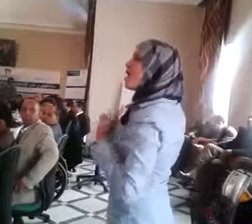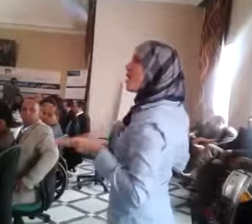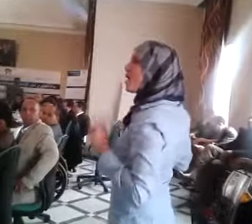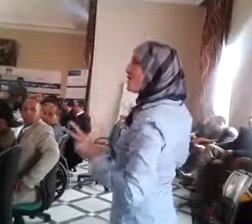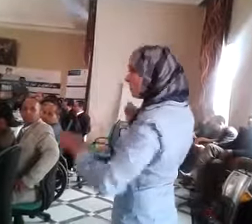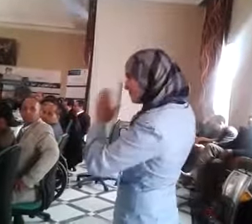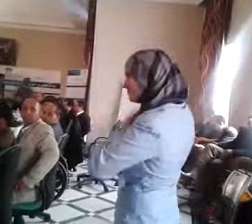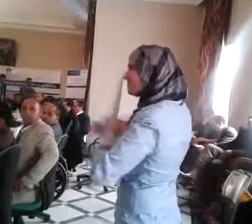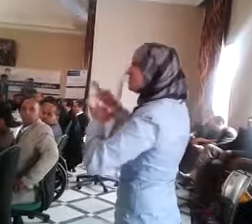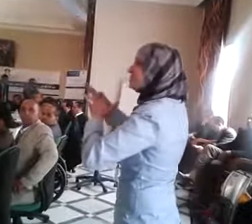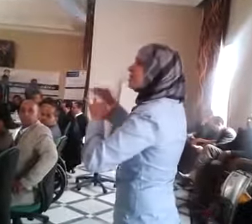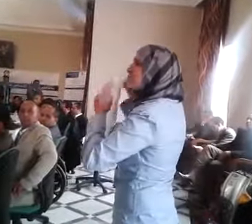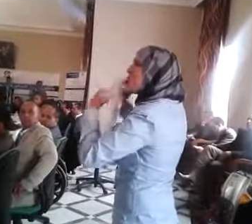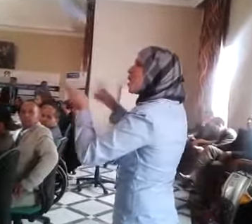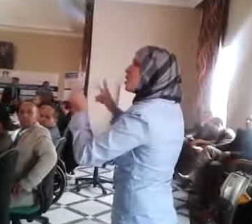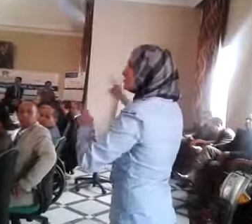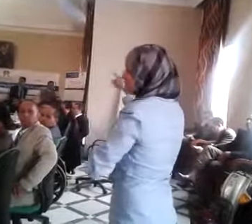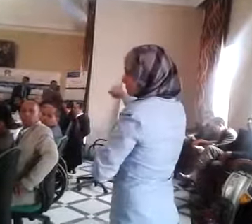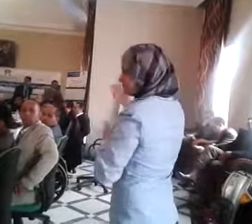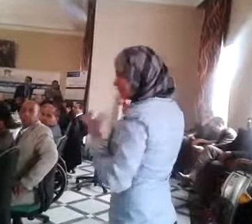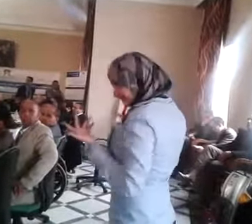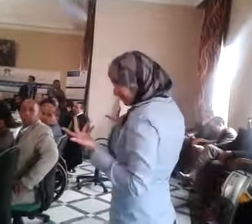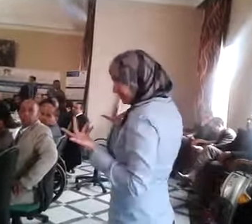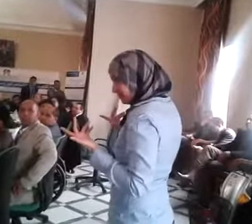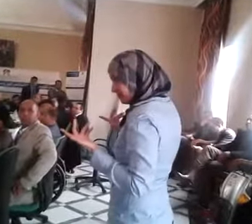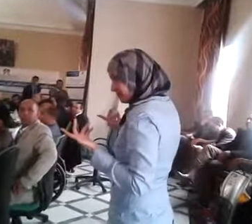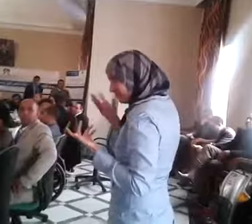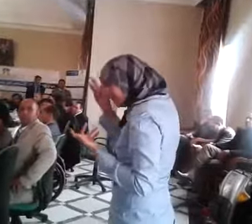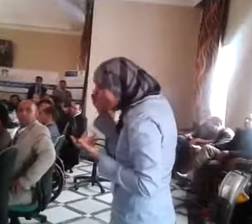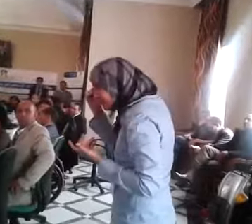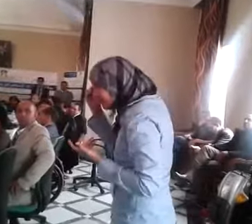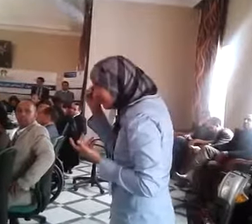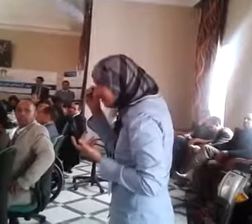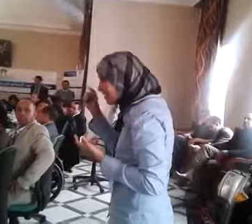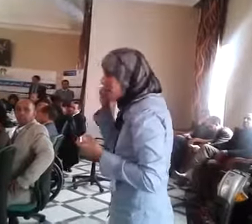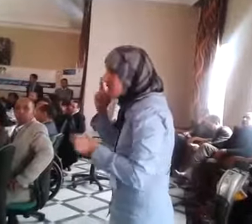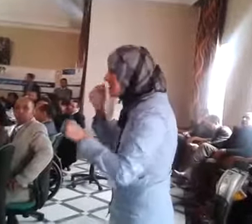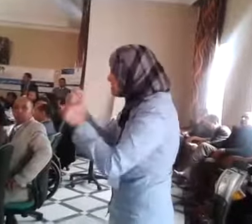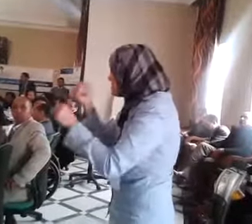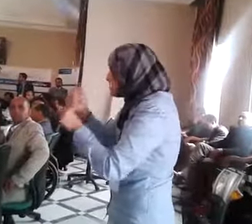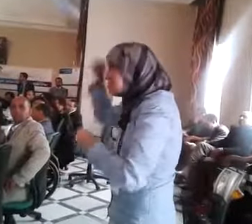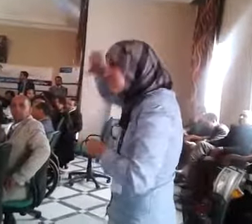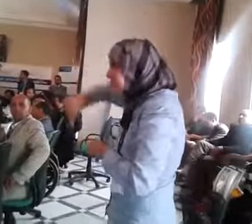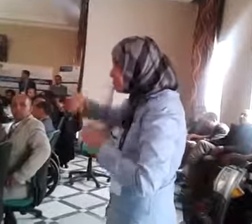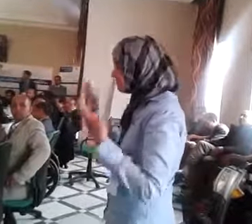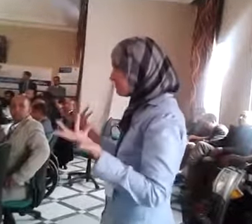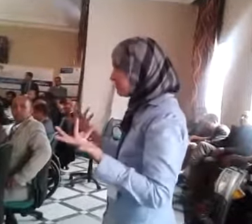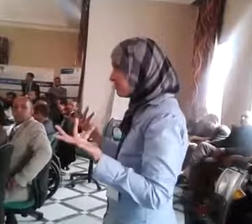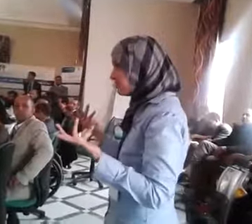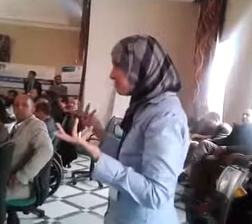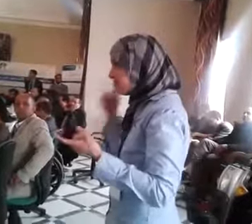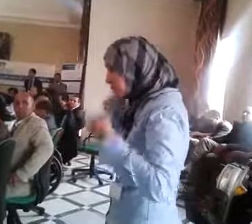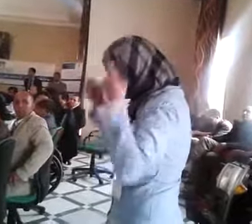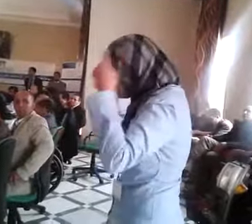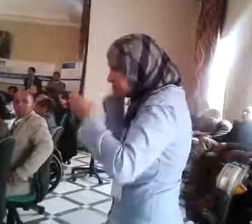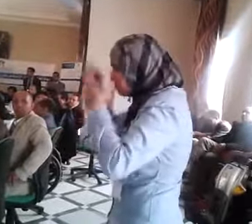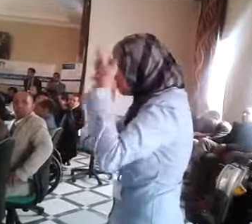إذن حالة مزالينا كان إذا كانوا مقدوشي يحصلوا على وضائف اللي هي